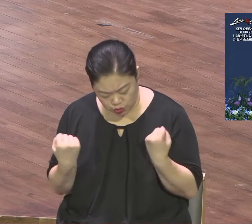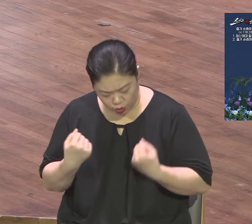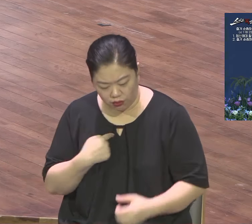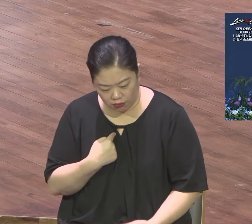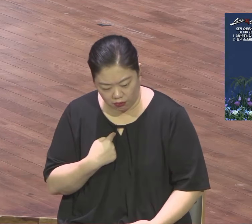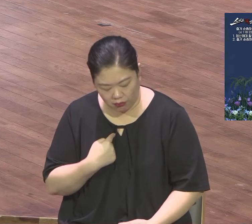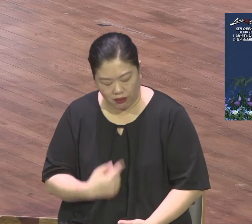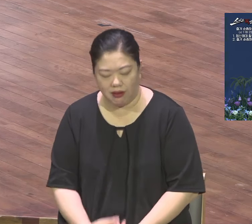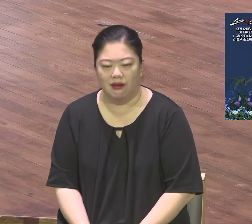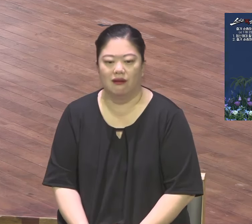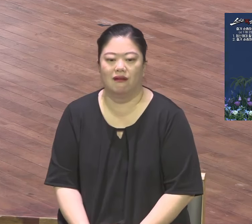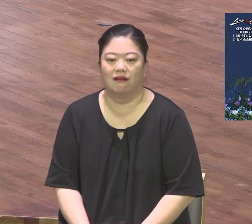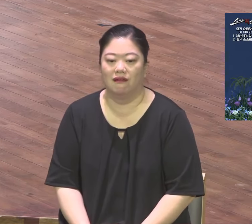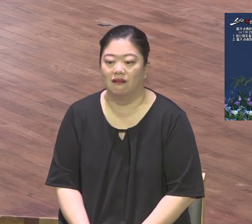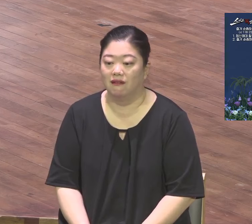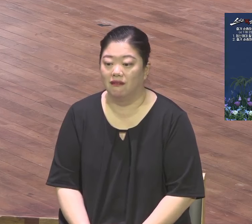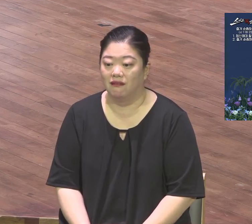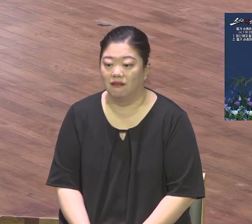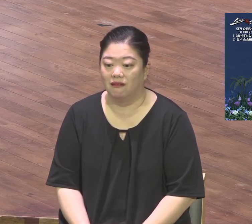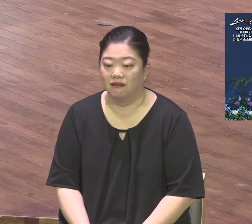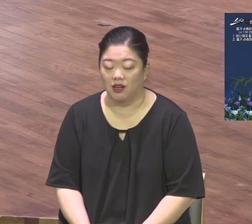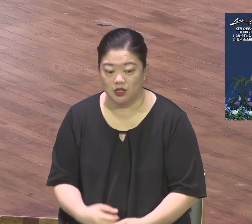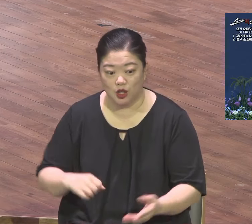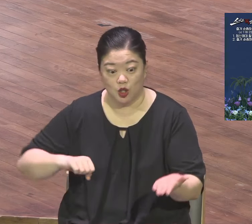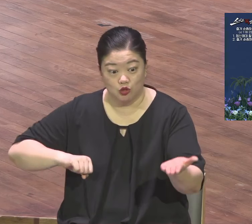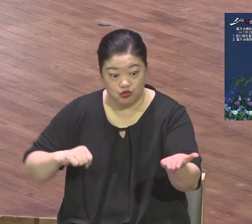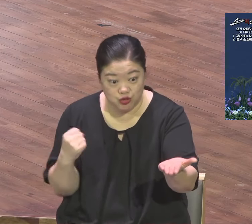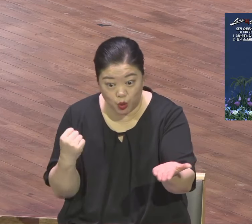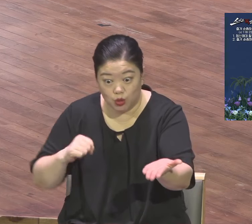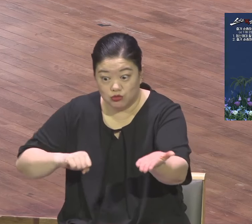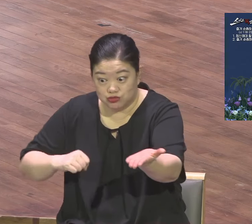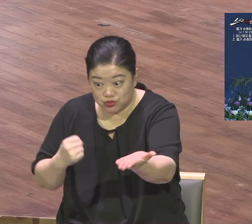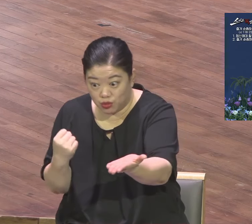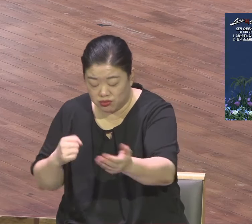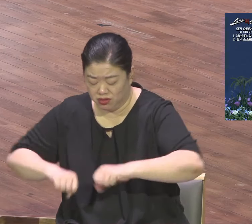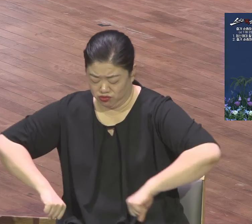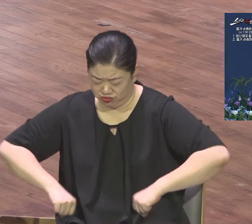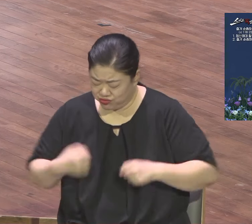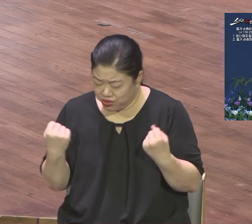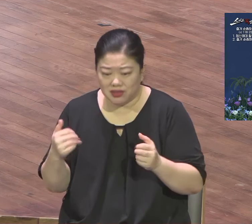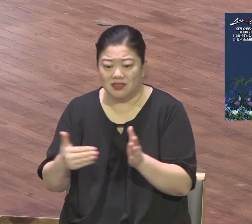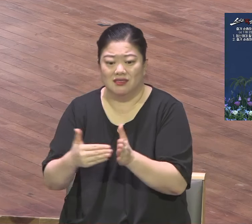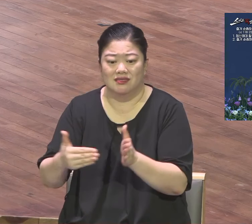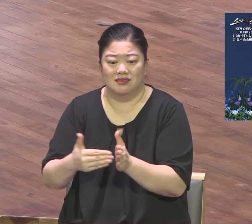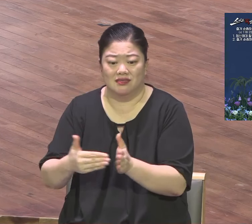이 본문이 순종, 순종, 순종. 순종만 하면